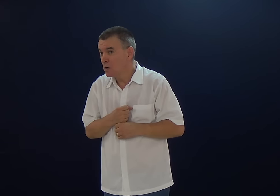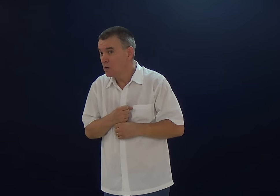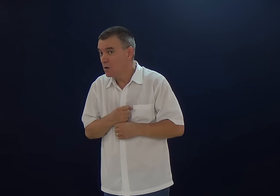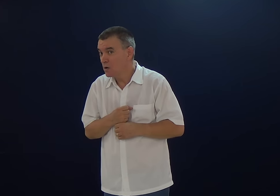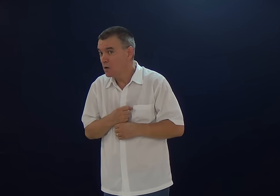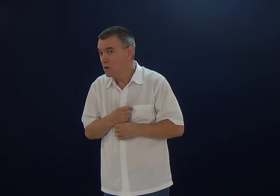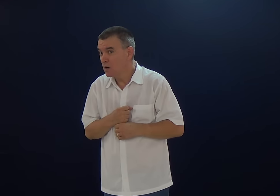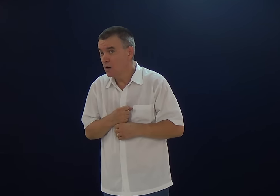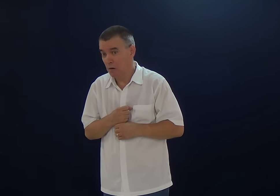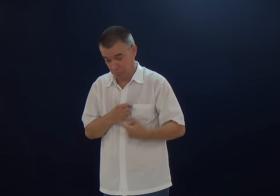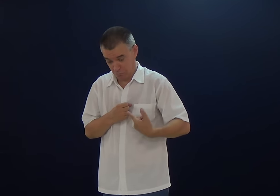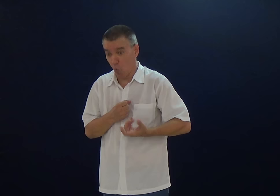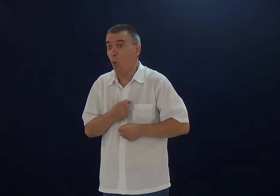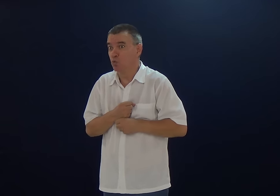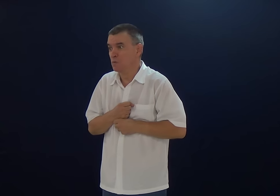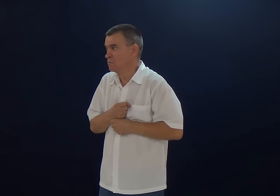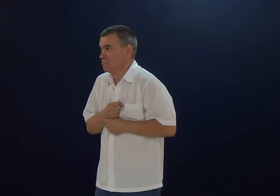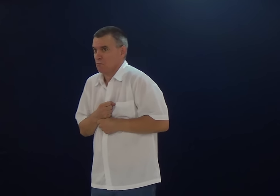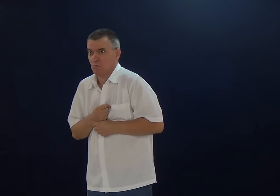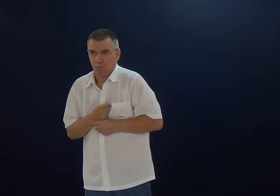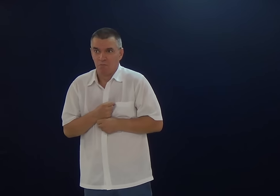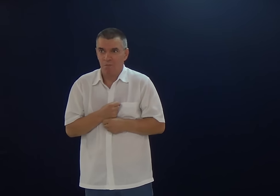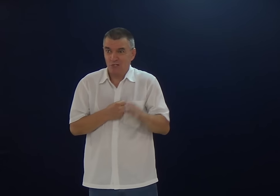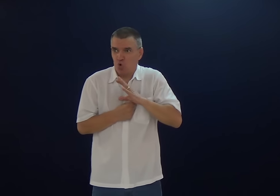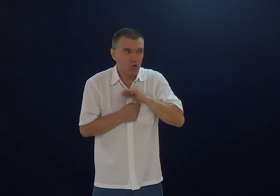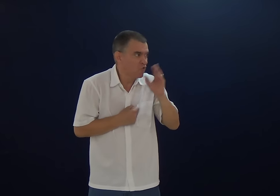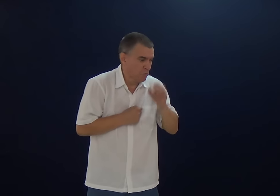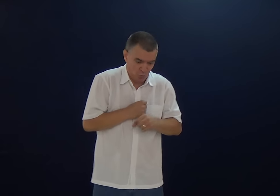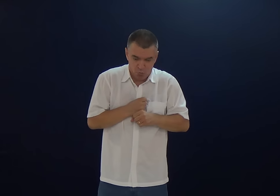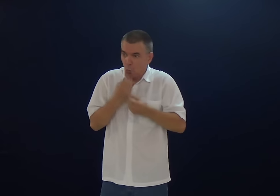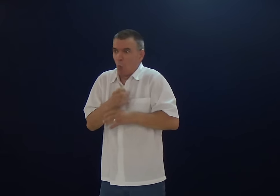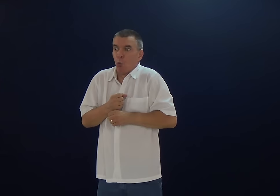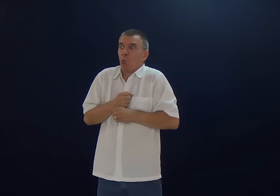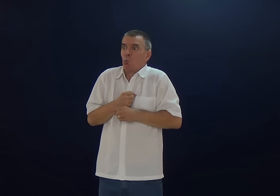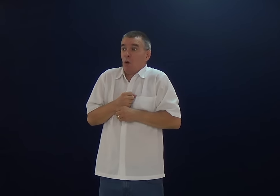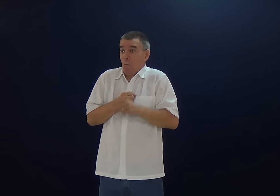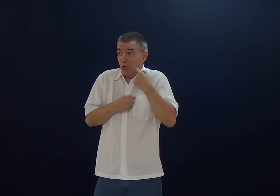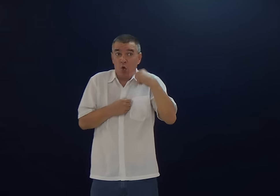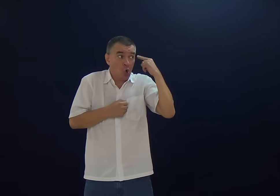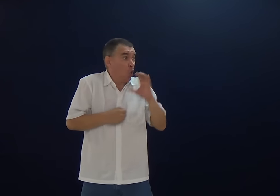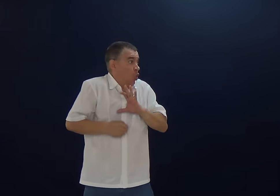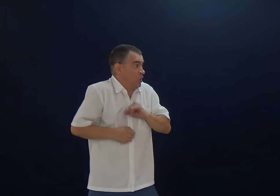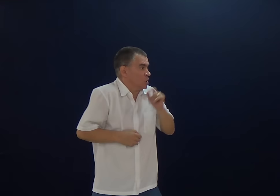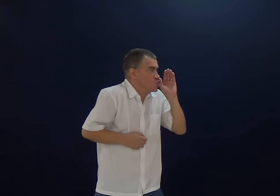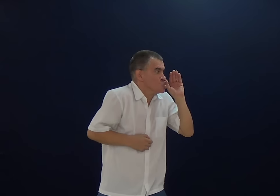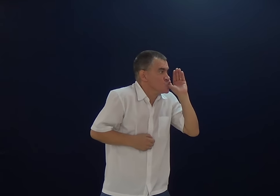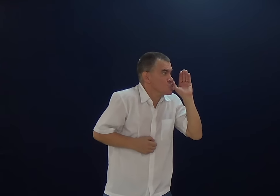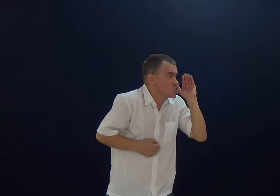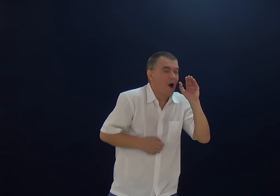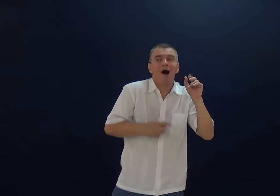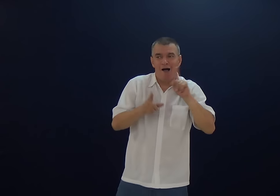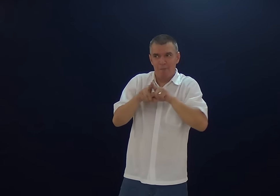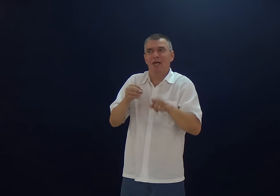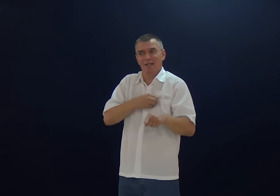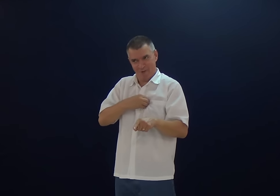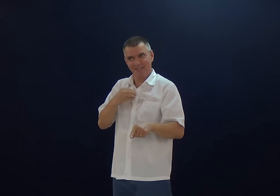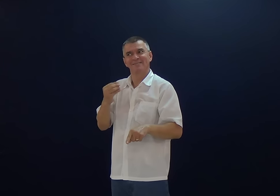falsa inventada dentro de você mas cedo ou mais tarde porque